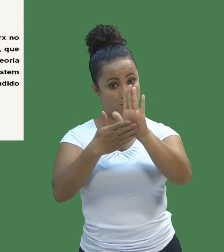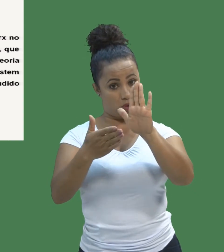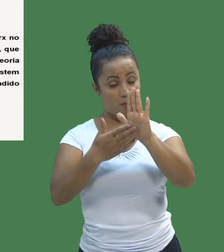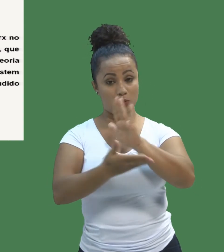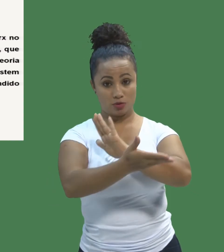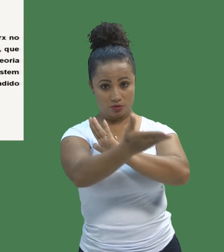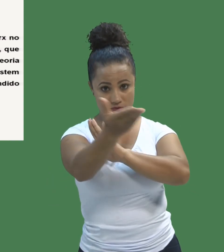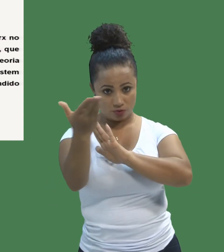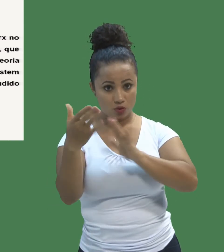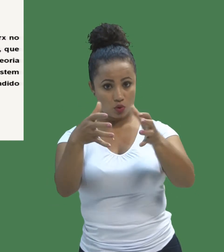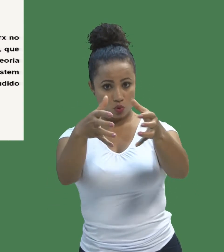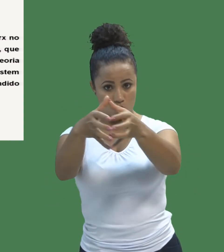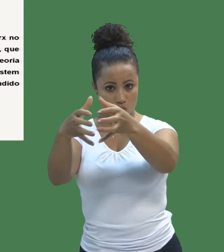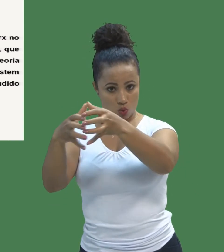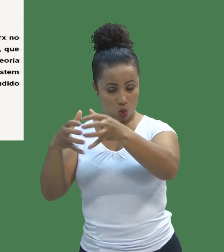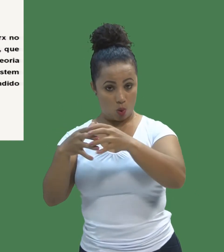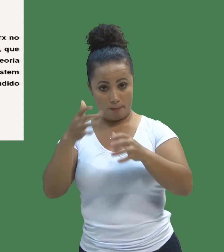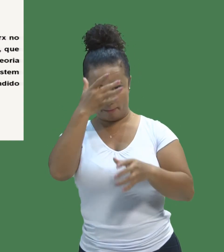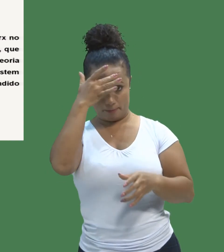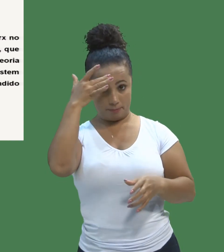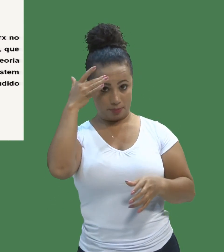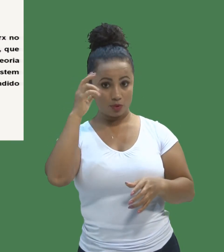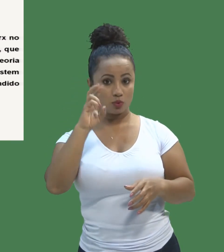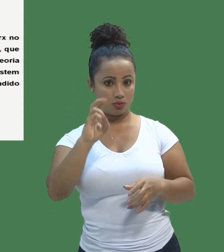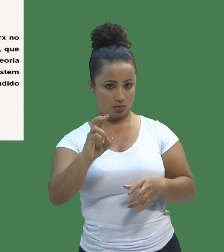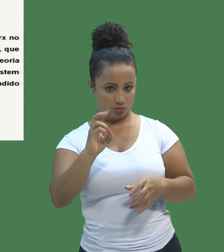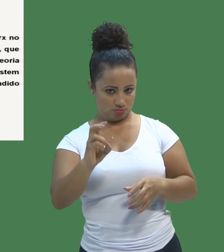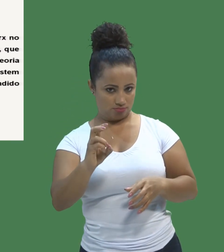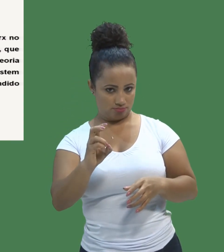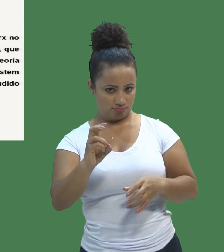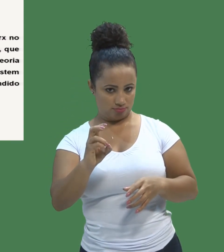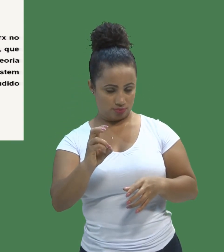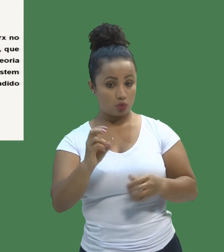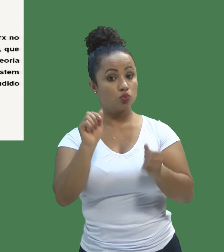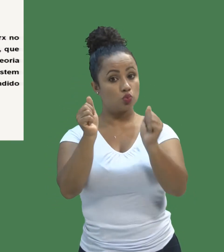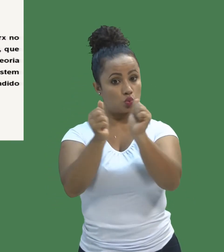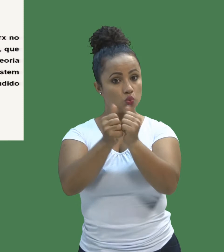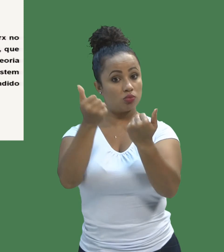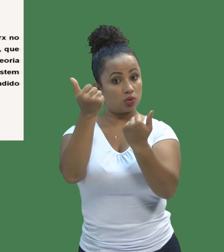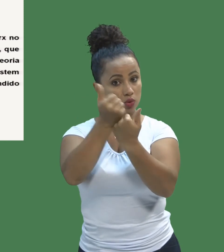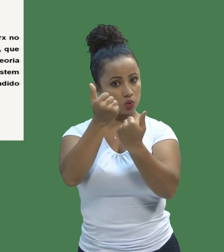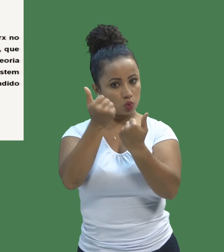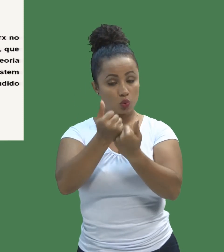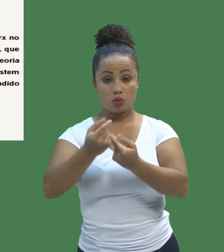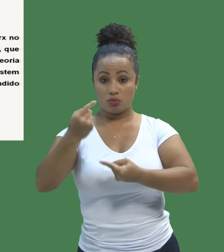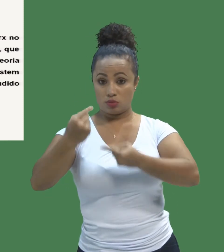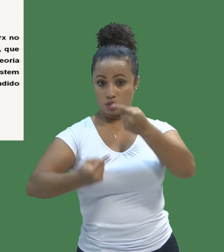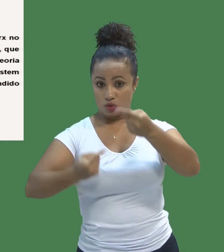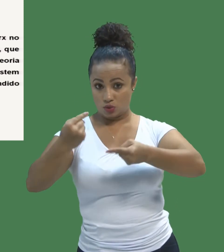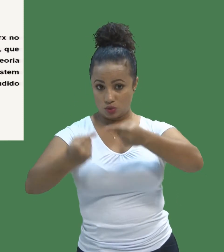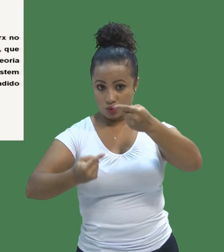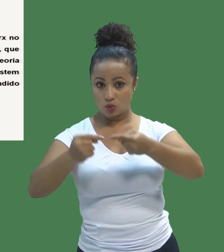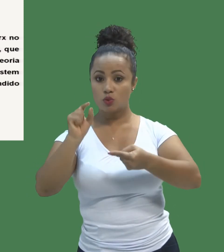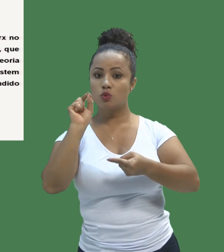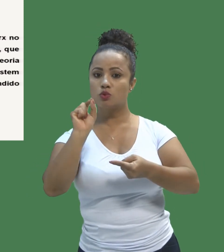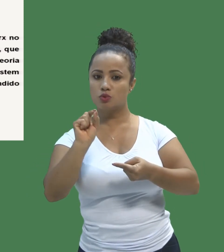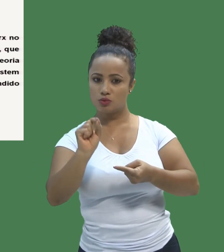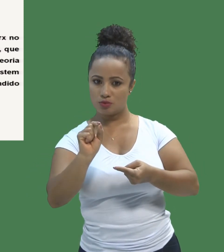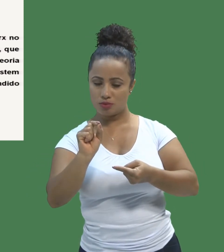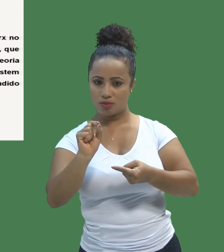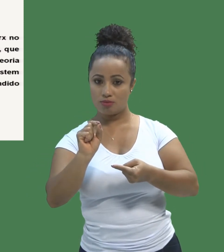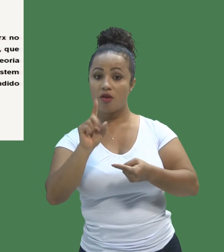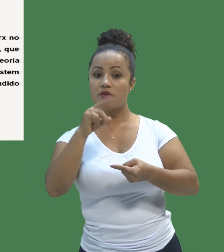Proponho a vocês se reunirem em grupos de 5 elementos para, juntamente com o serviço de